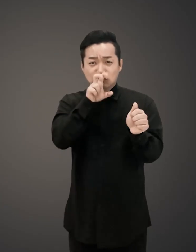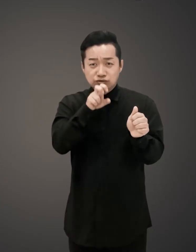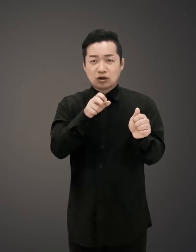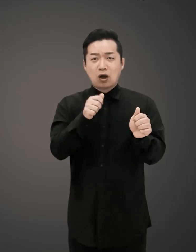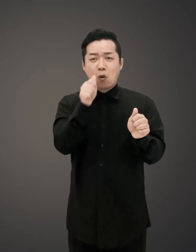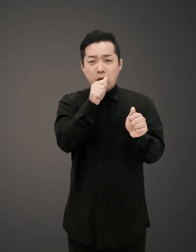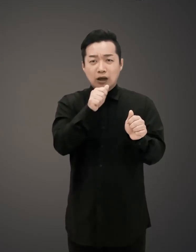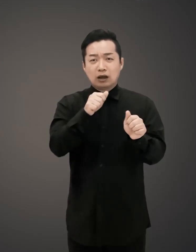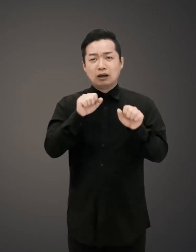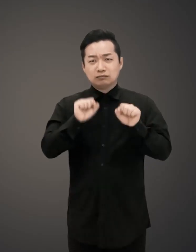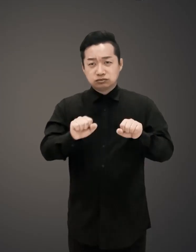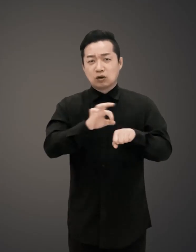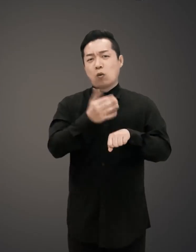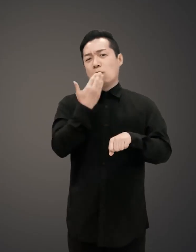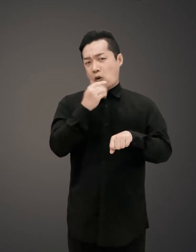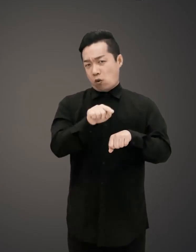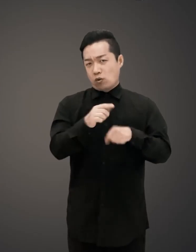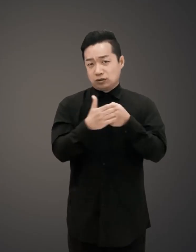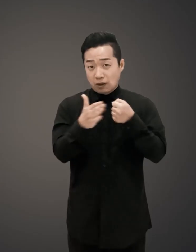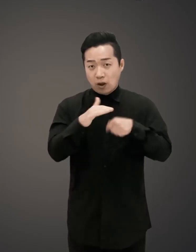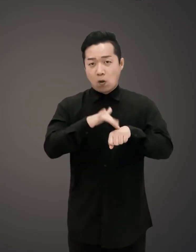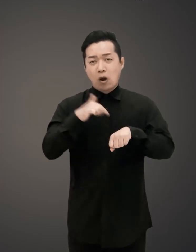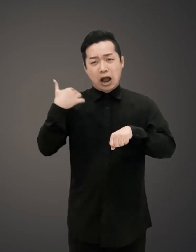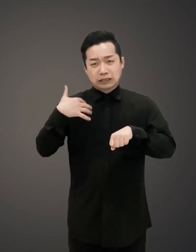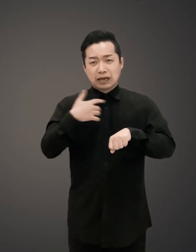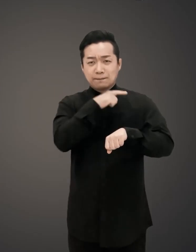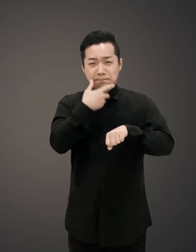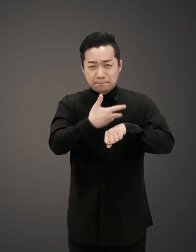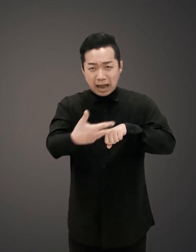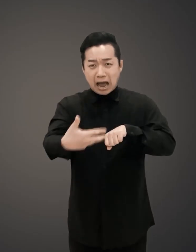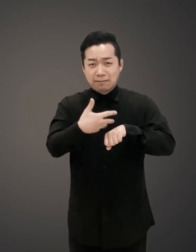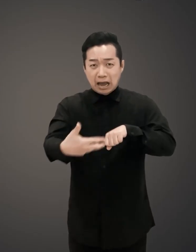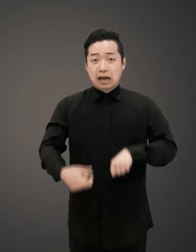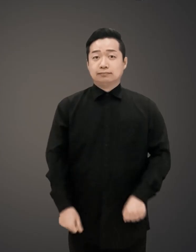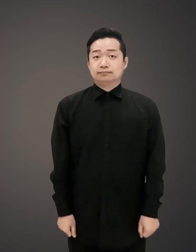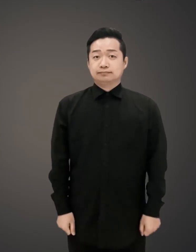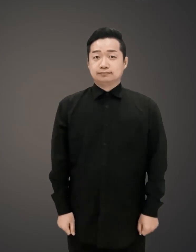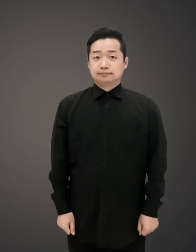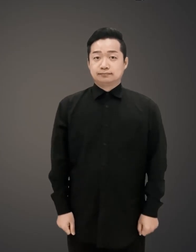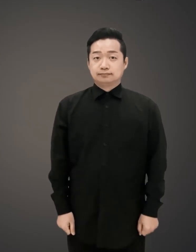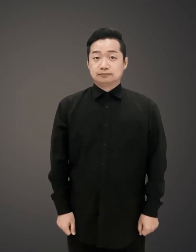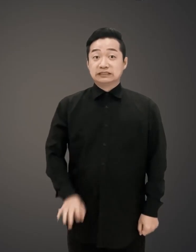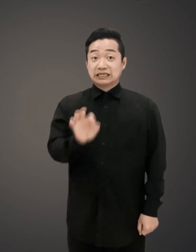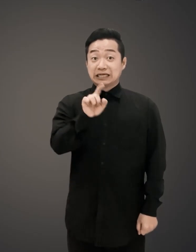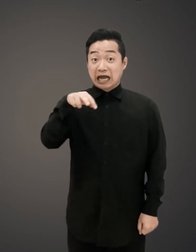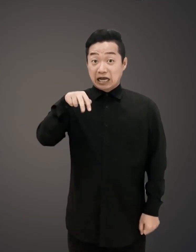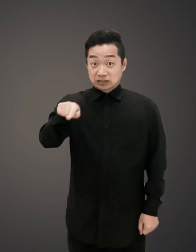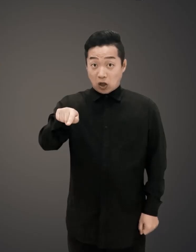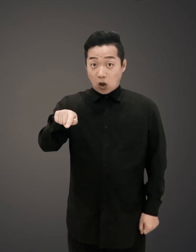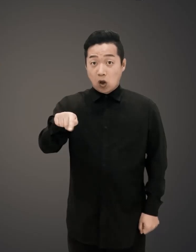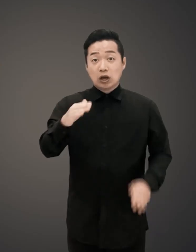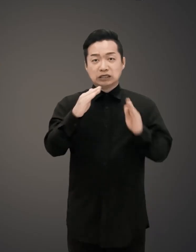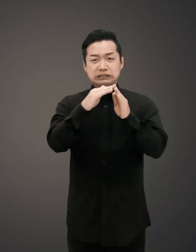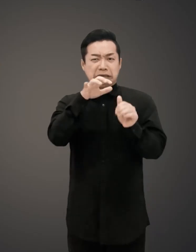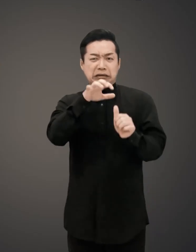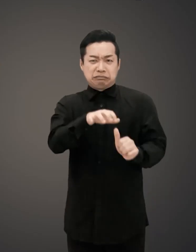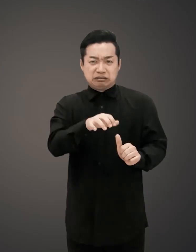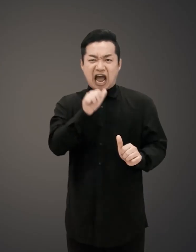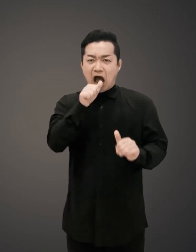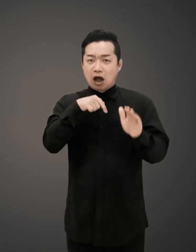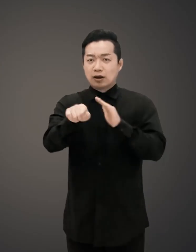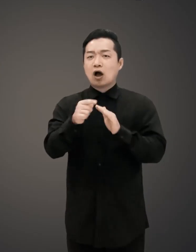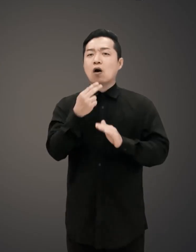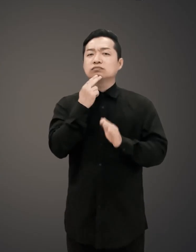다람쥐나 고양이, 날고기를 먹어. 그래서 손에는 언제나 핏자국이 묻어있지. 아서 레들리는 집안에